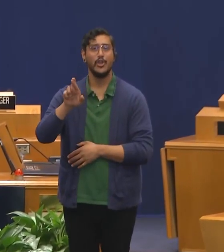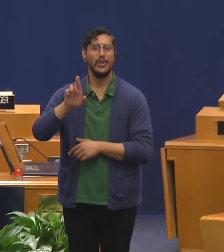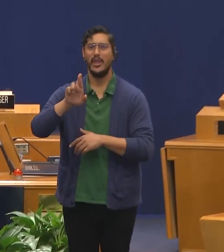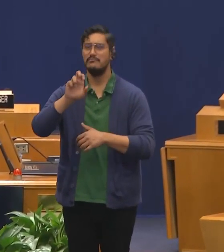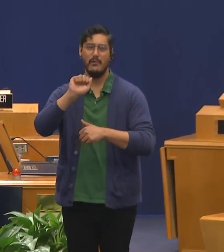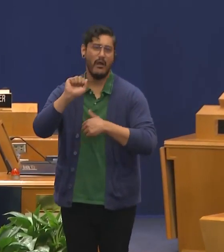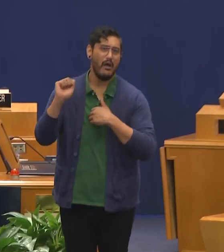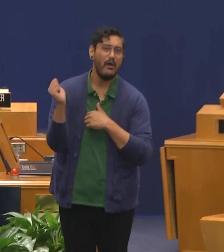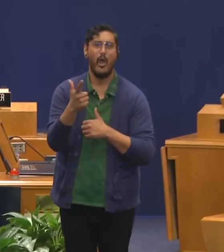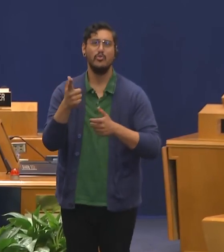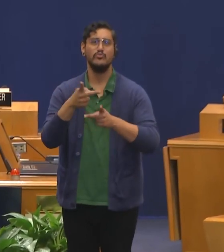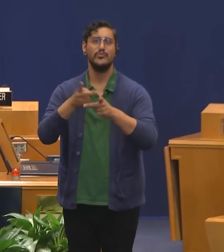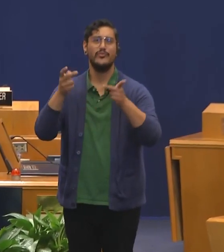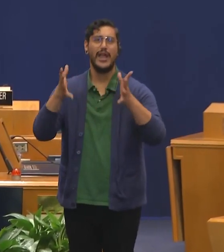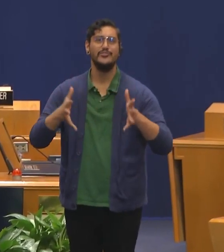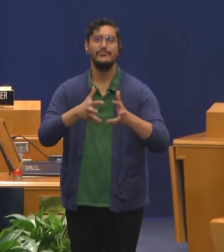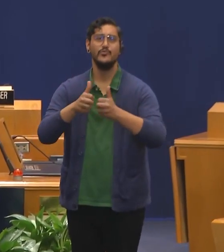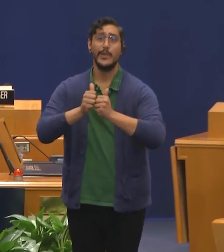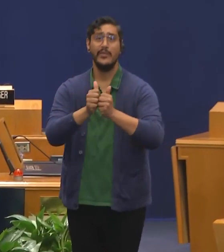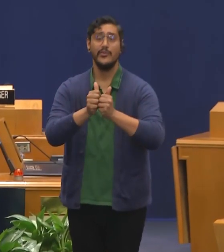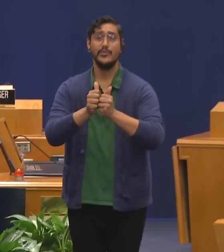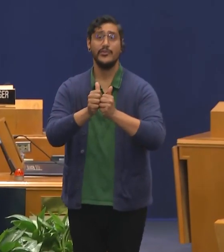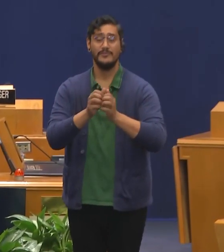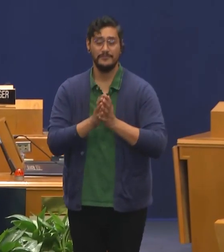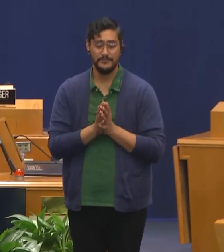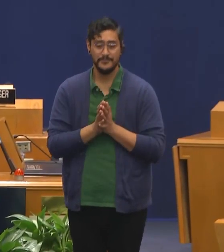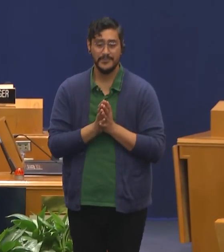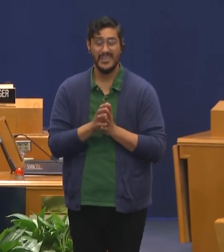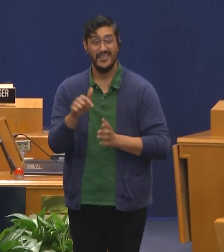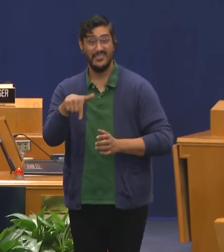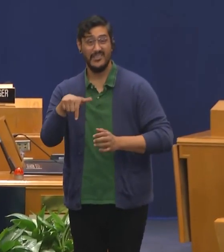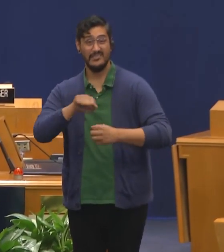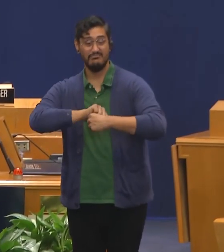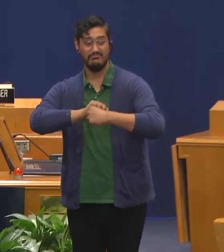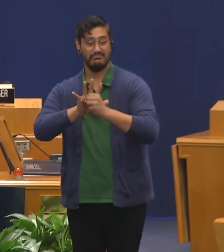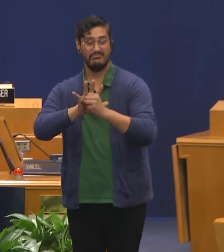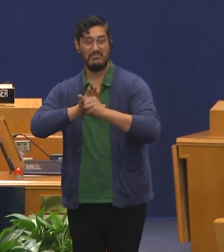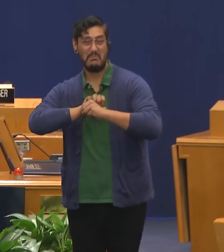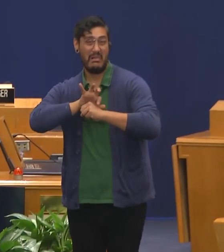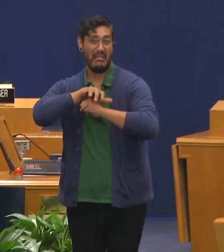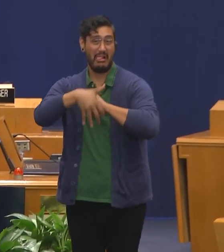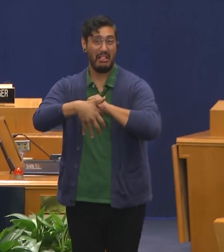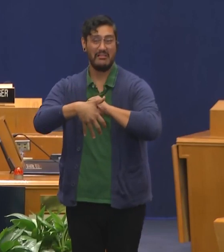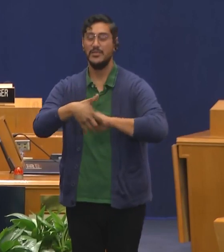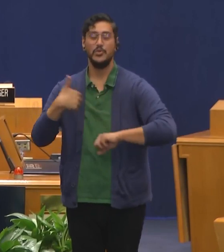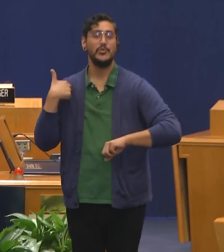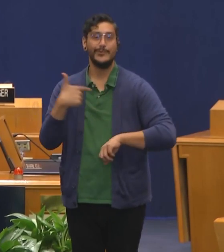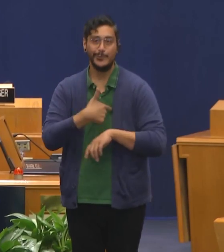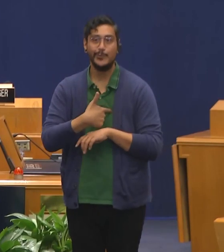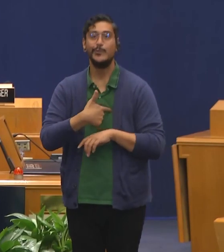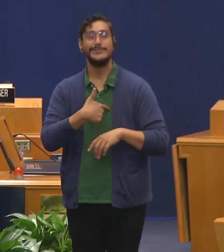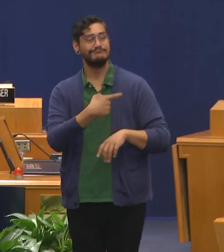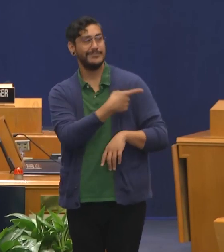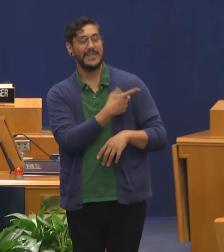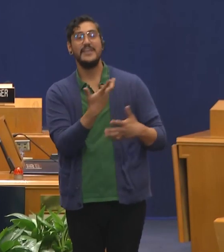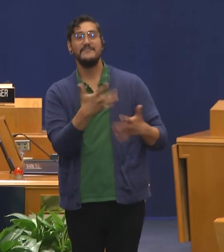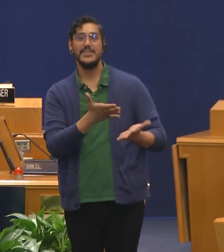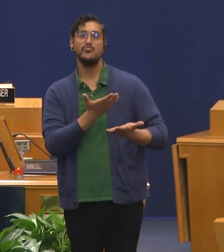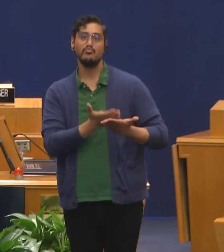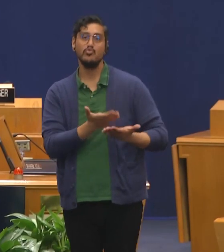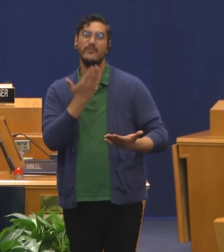de Supervisores. A medida que abordamos la pandemia de COVID-19, continúa demostrando un liderazgo fuerte